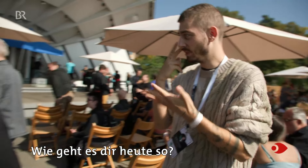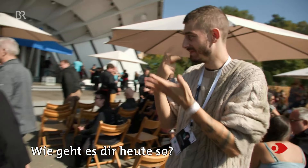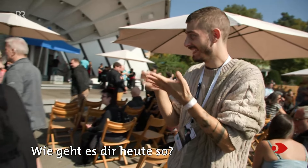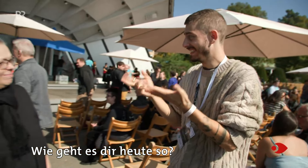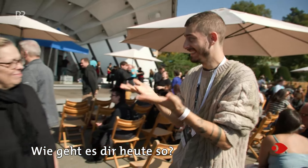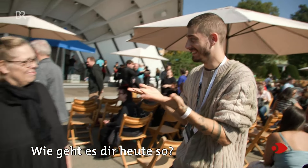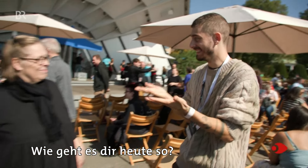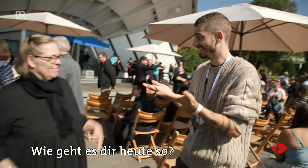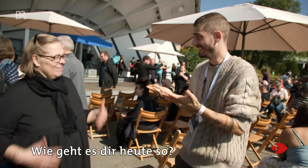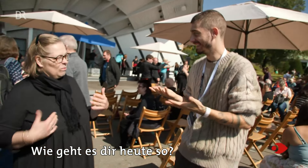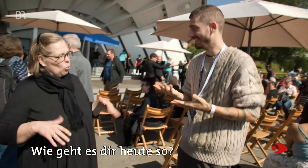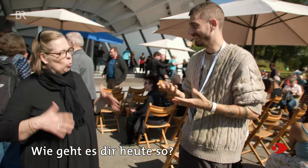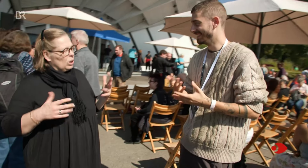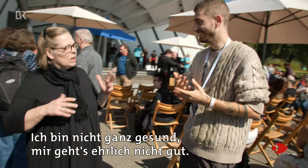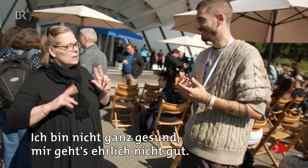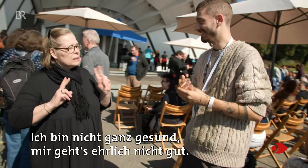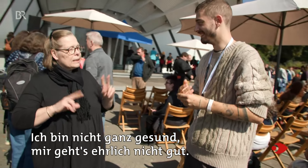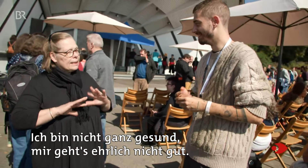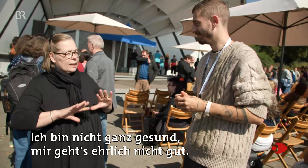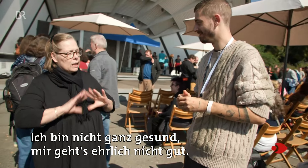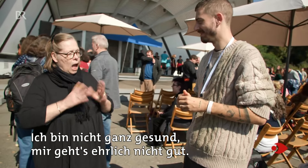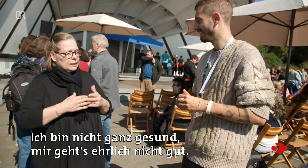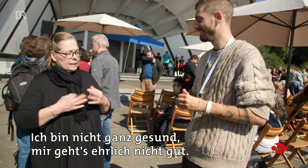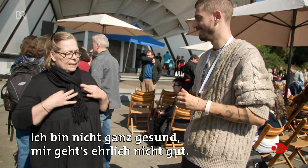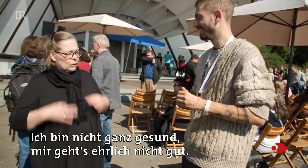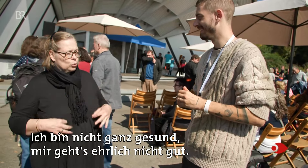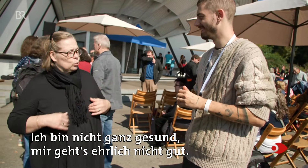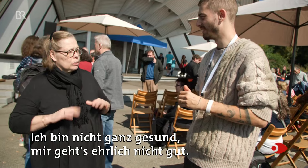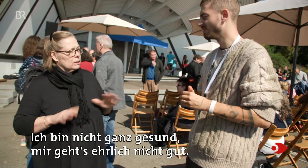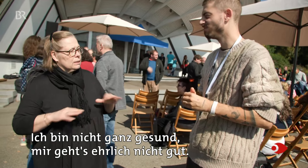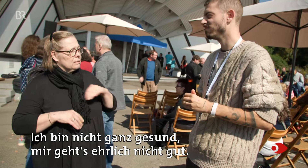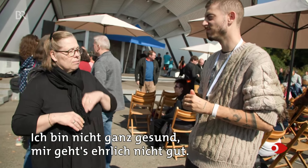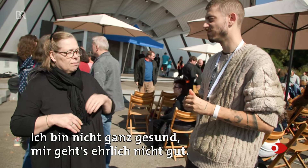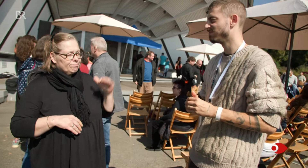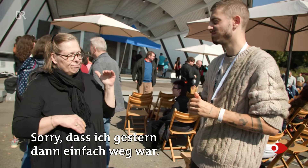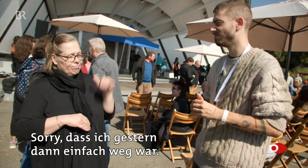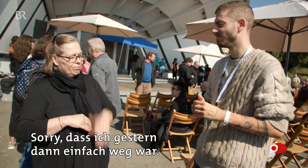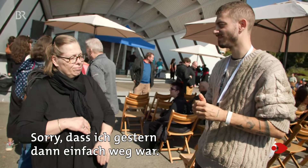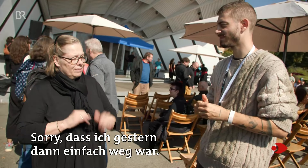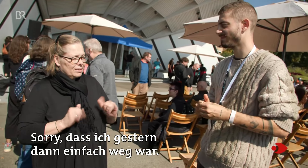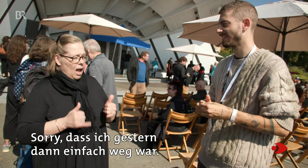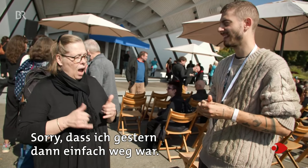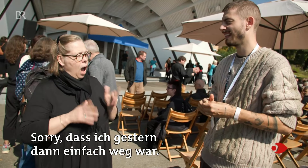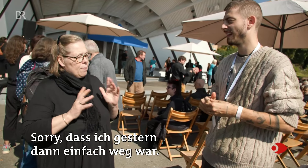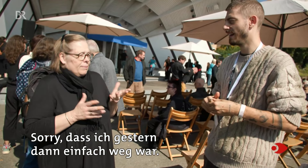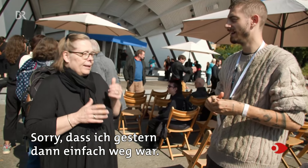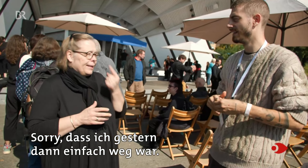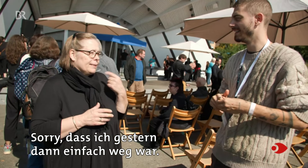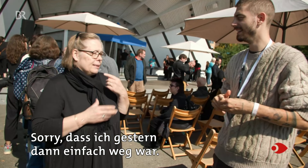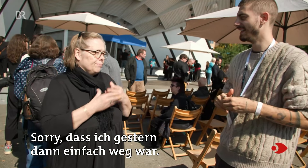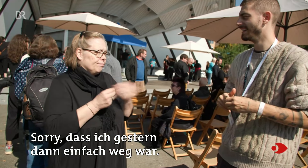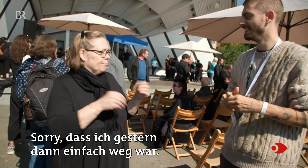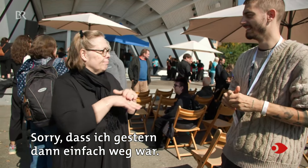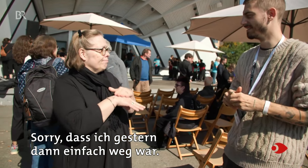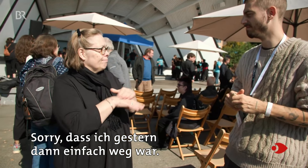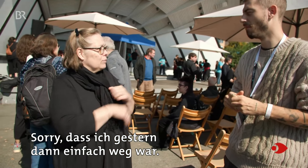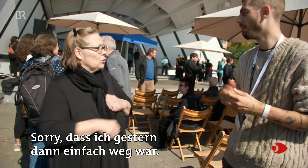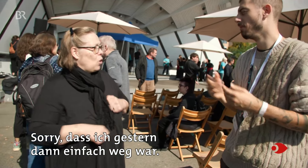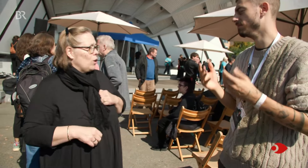Wie geht es dir heute so? Ich bin nicht ganz gesund. Mir geht's ehrlich nicht gut. Sorry, dass ich gestern dann einfach weg war.